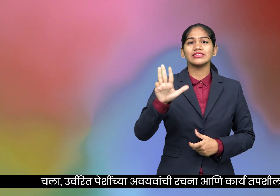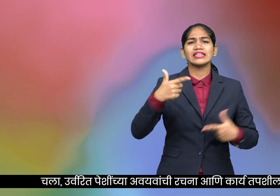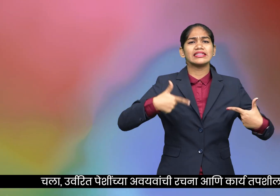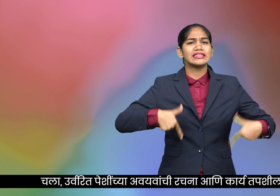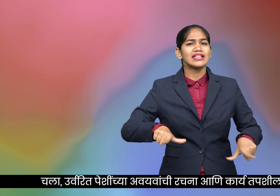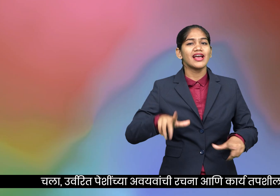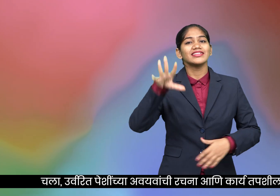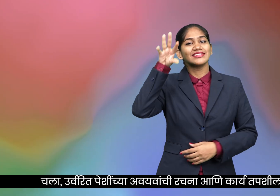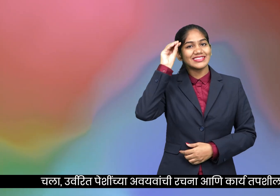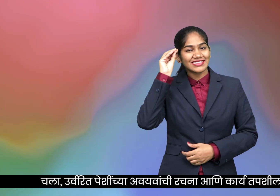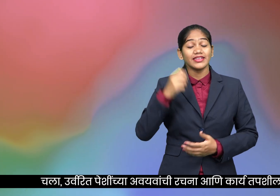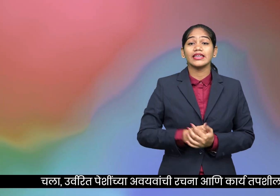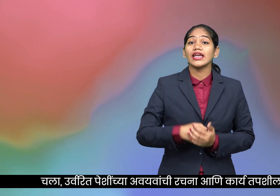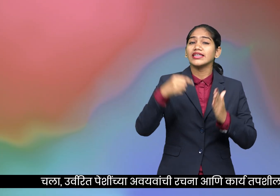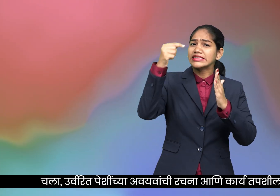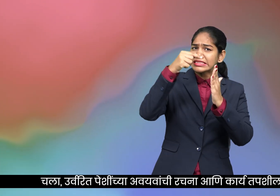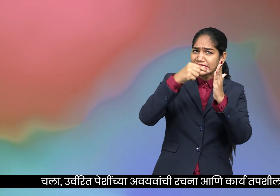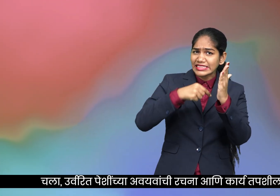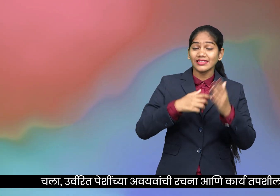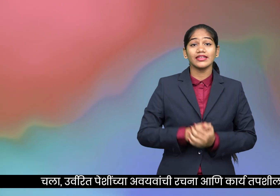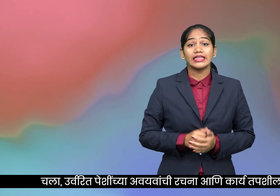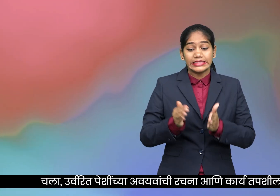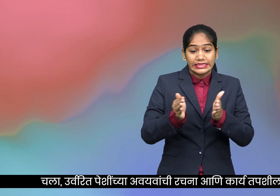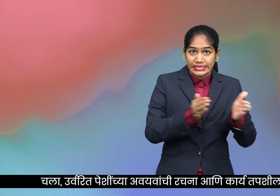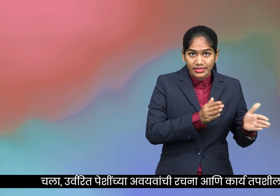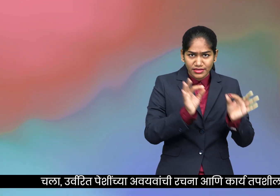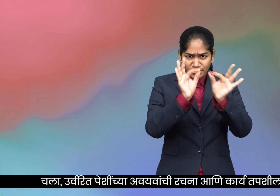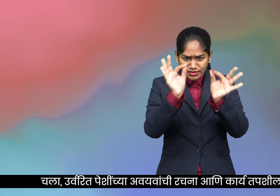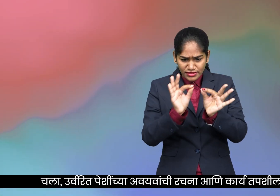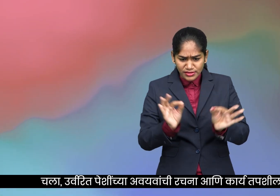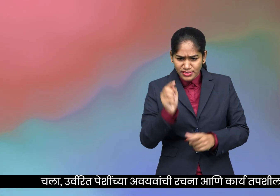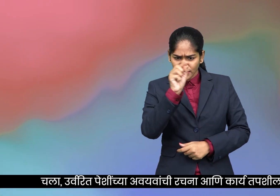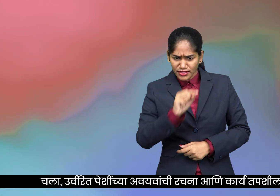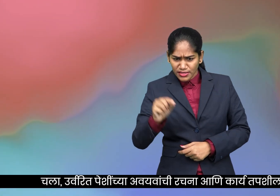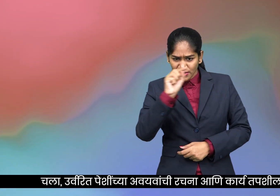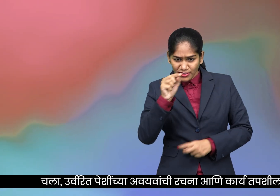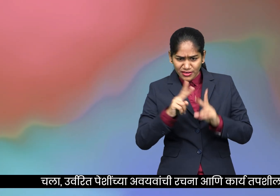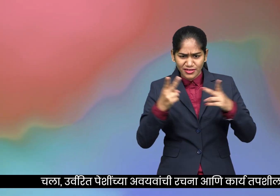चला उर्वरित पेशींच्या अवयवांची रचना आणि कार्य तपशीलवार जाणून घेऊया.